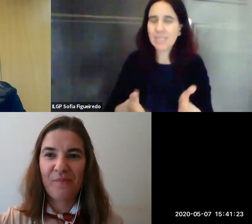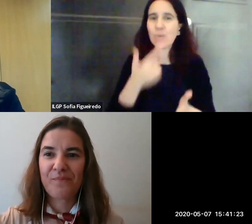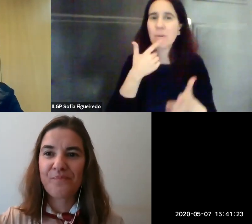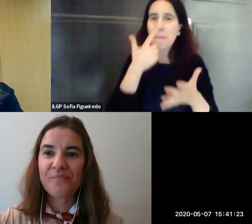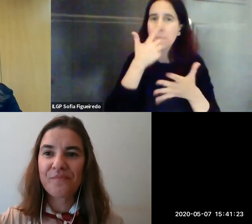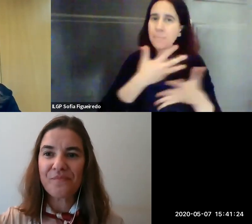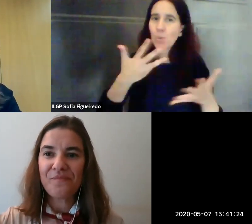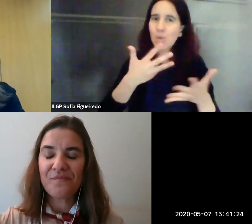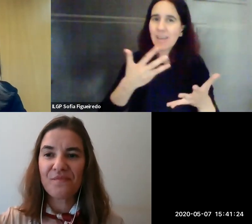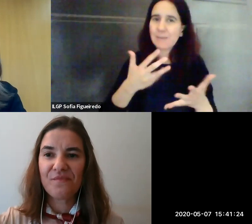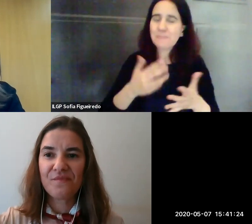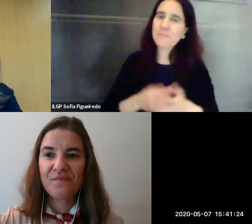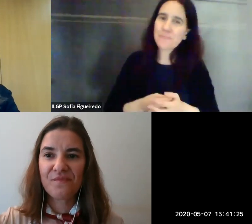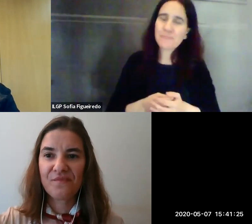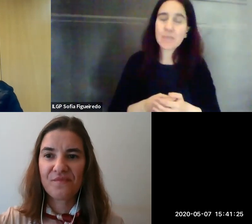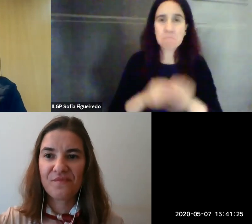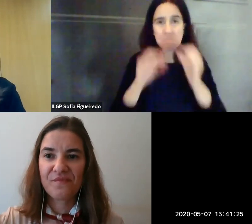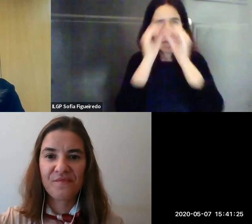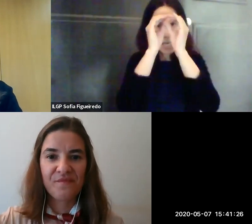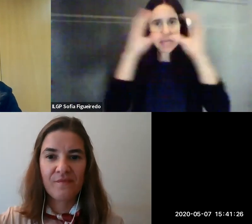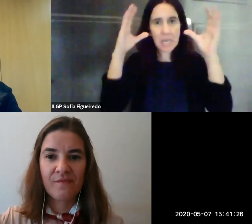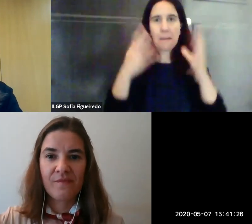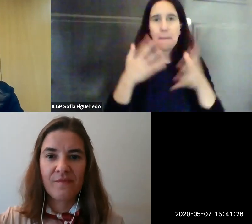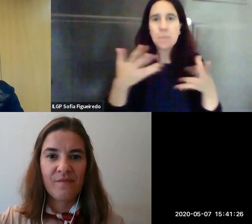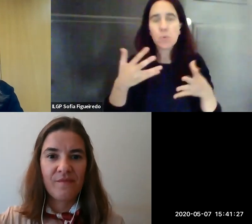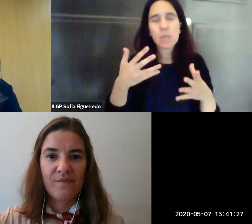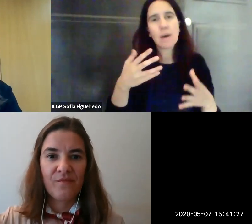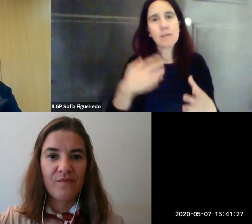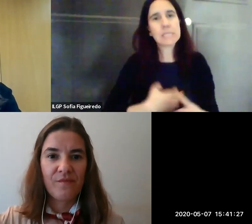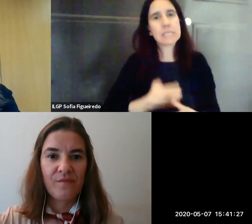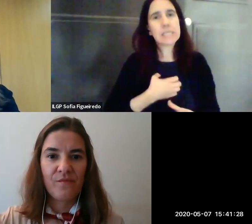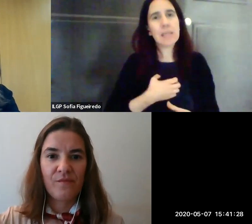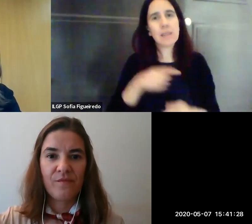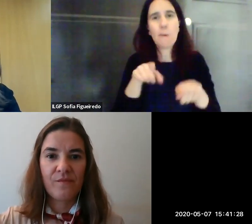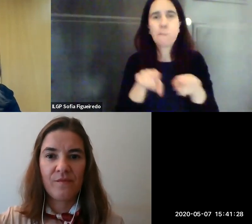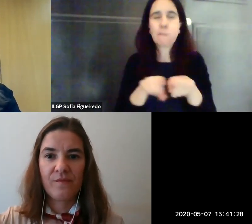pelo menos a ideia que eu tenho é que a maioria iria considerar como um